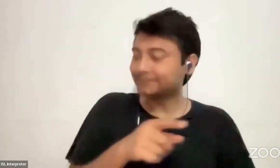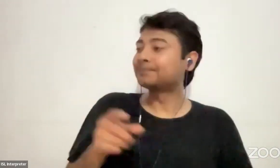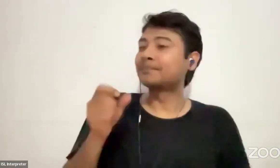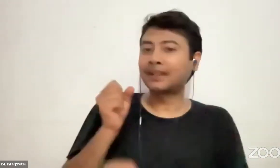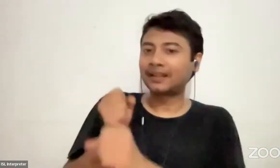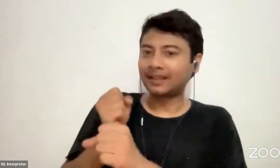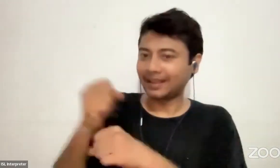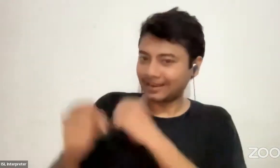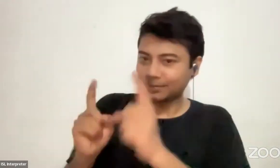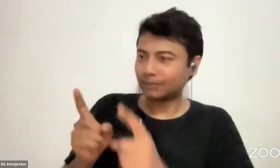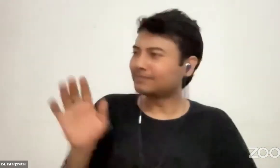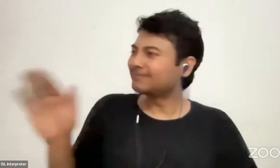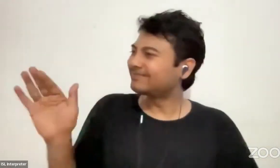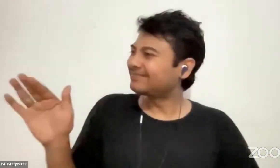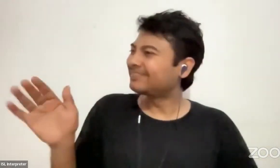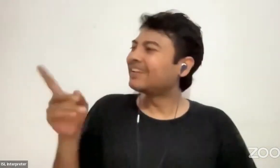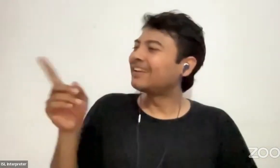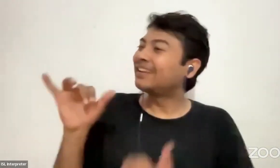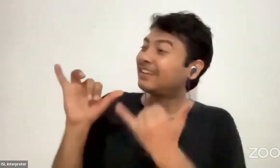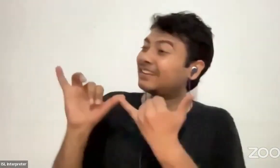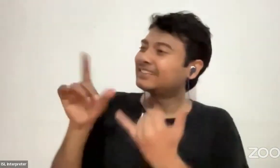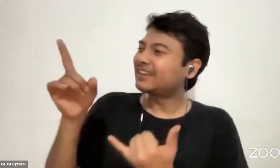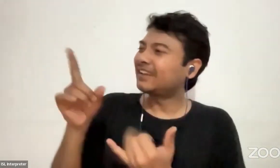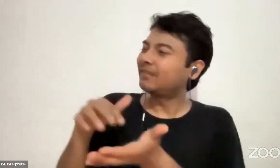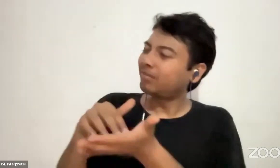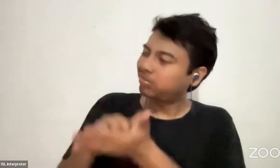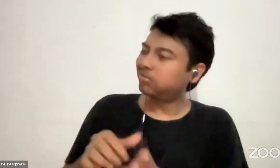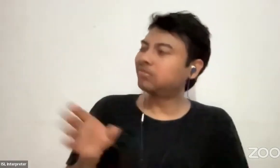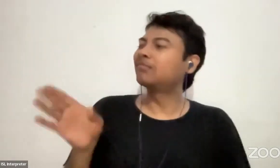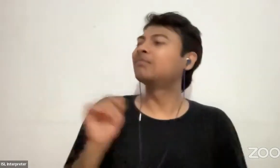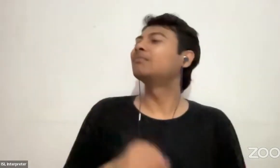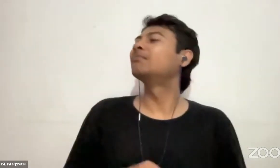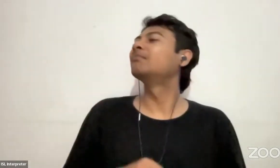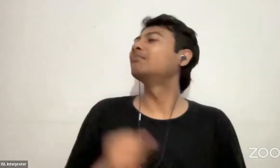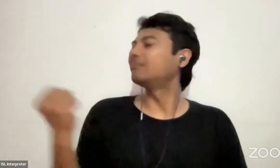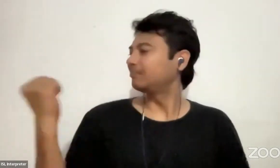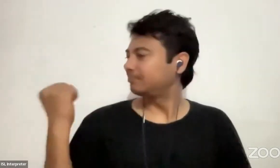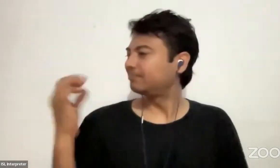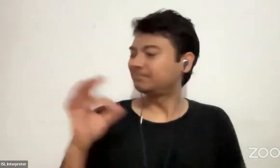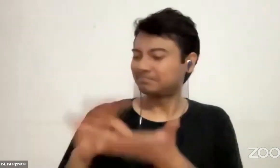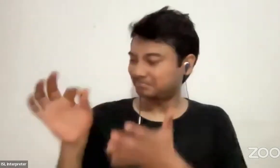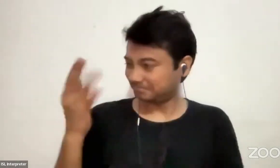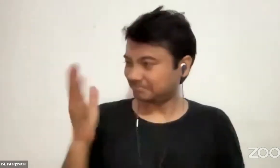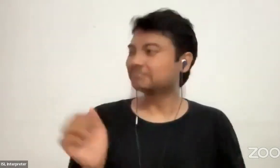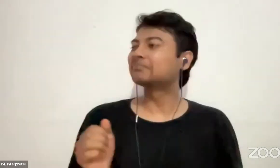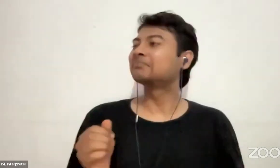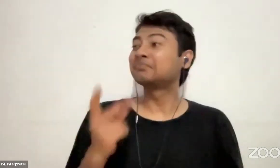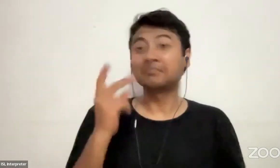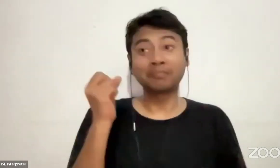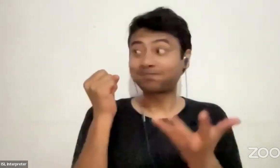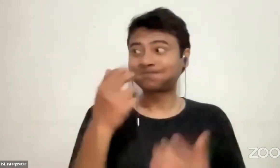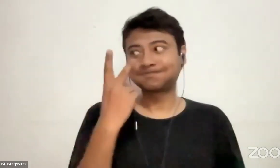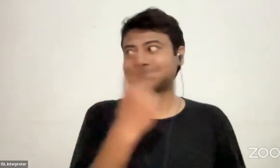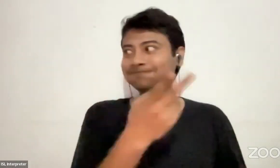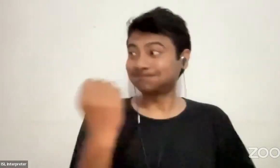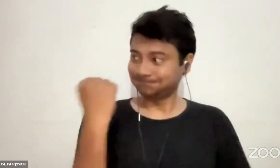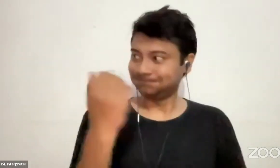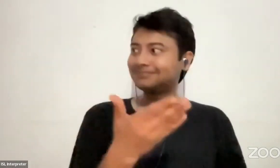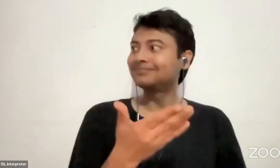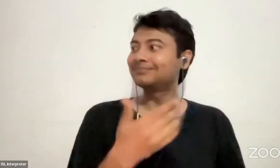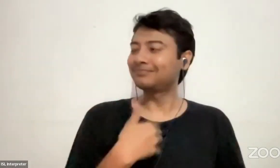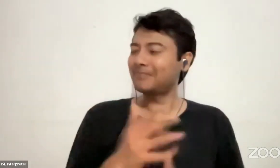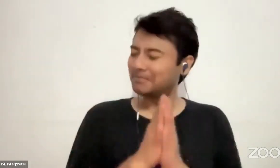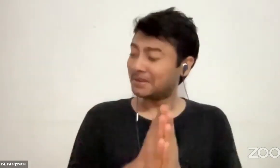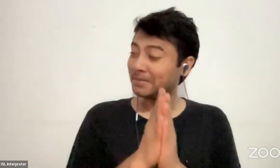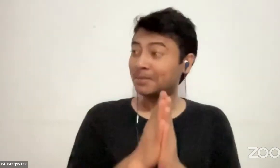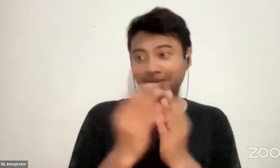देखो मैंने तो हनुमान जी से मांगी थी गाड़ी और हमको तो मिल गई, लेकिन तुम्हारे कृष्ण तुमको गाड़ी नहीं दिलवा पा रहे, तो